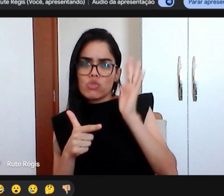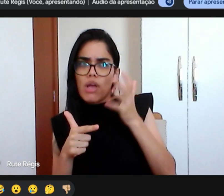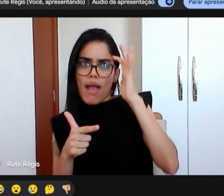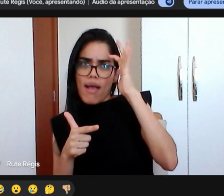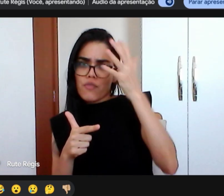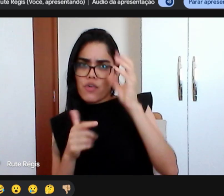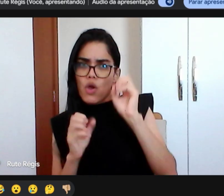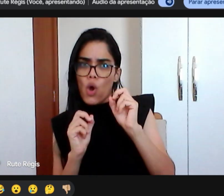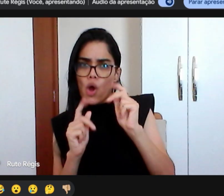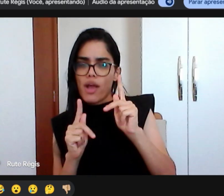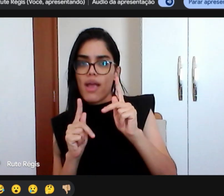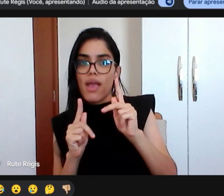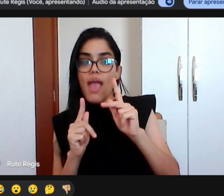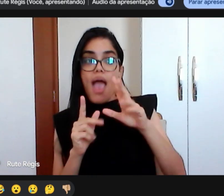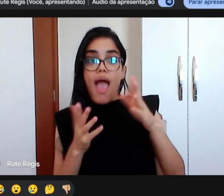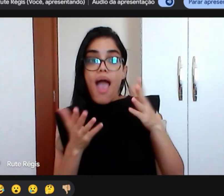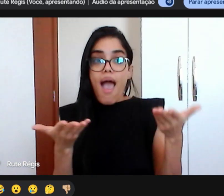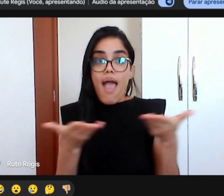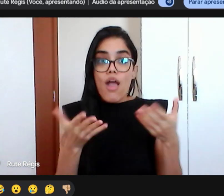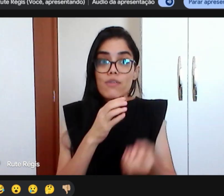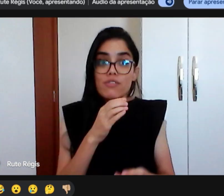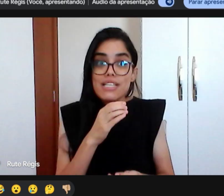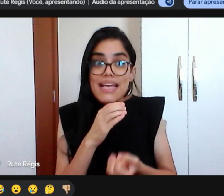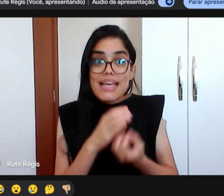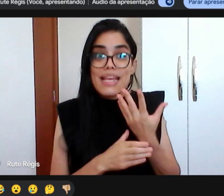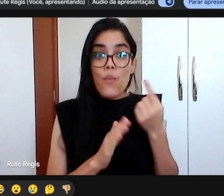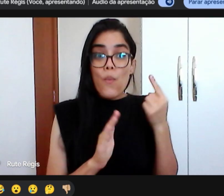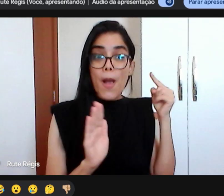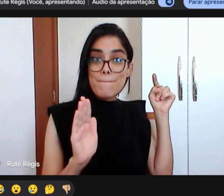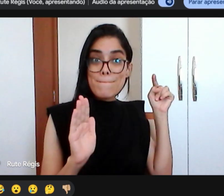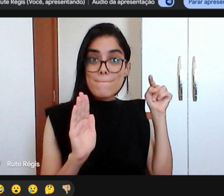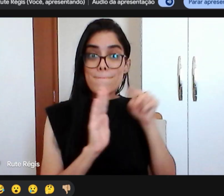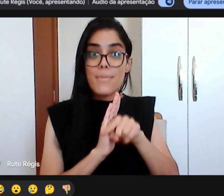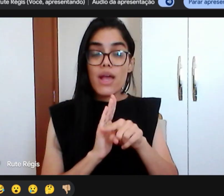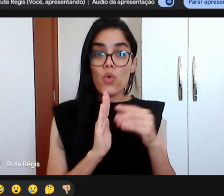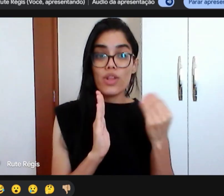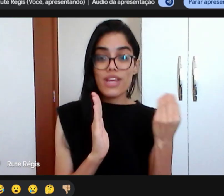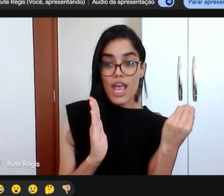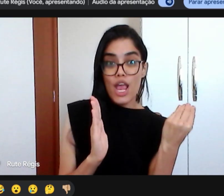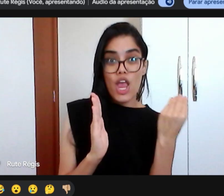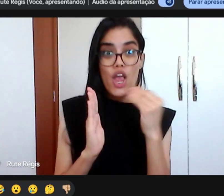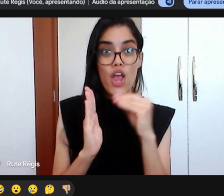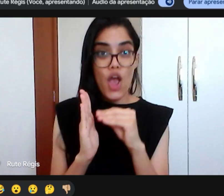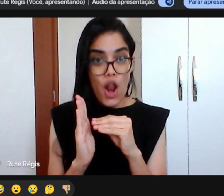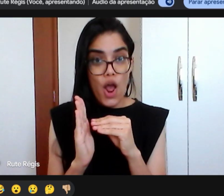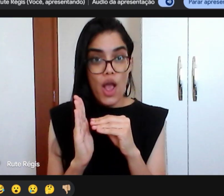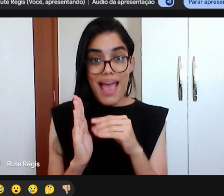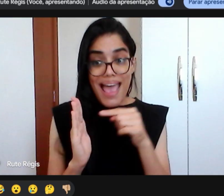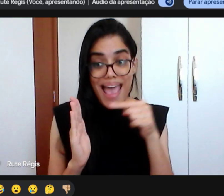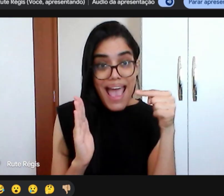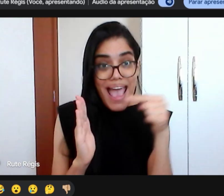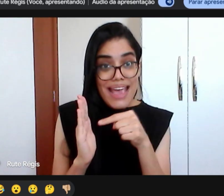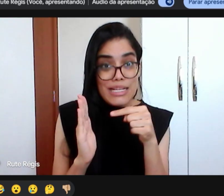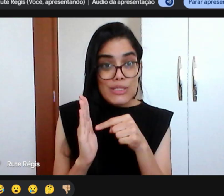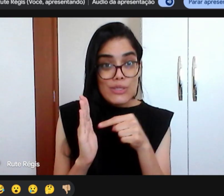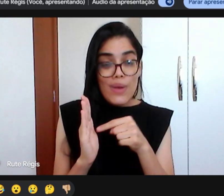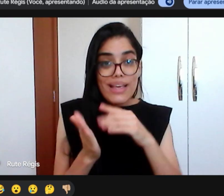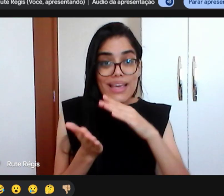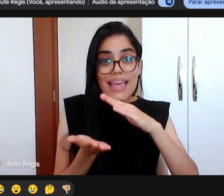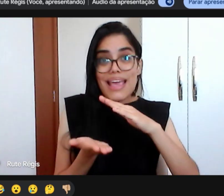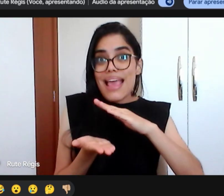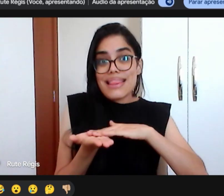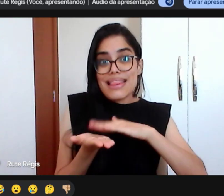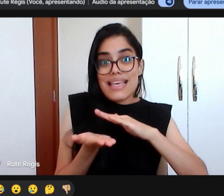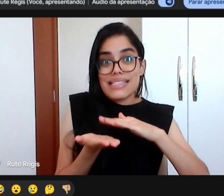tem relação com o problema que você já decidiu resolver. E aí você cria uma pergunta direcionada a